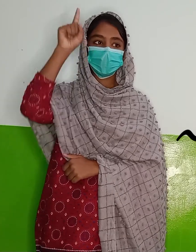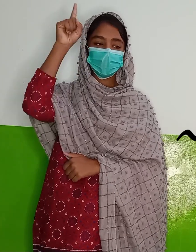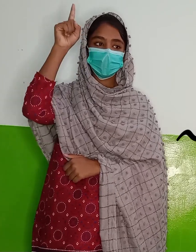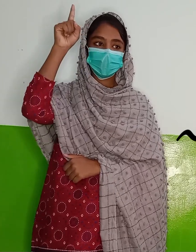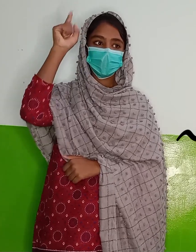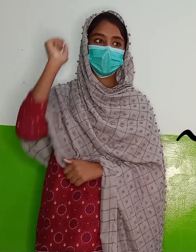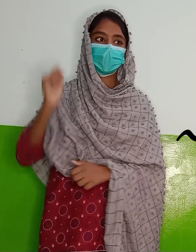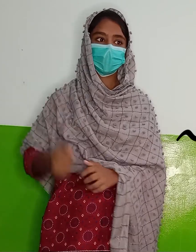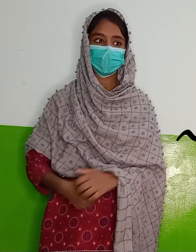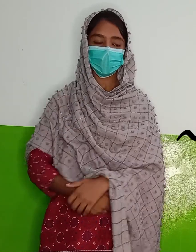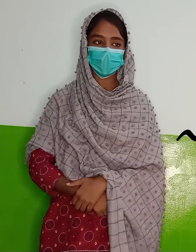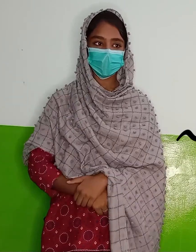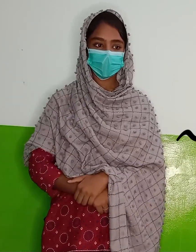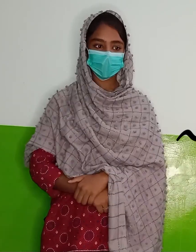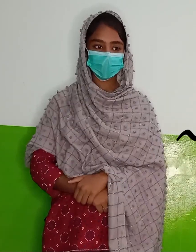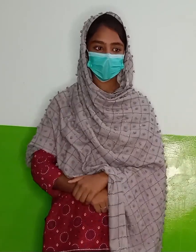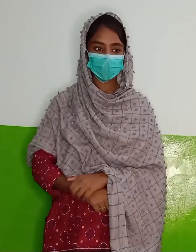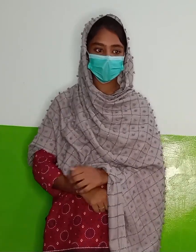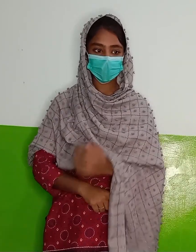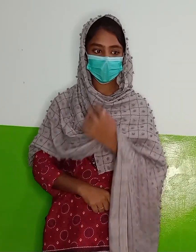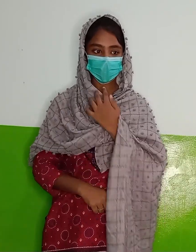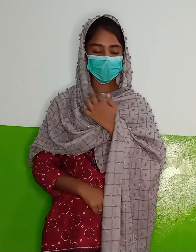انشاءاللہ. ٹھیک ہے. پھر آ جاتا ہے